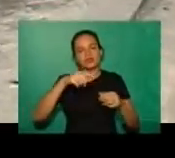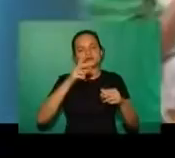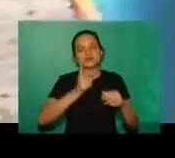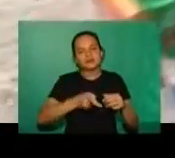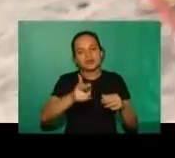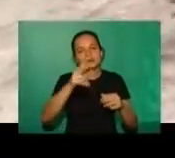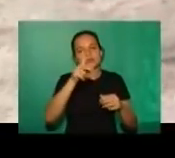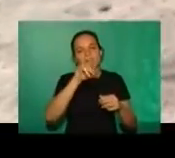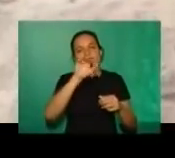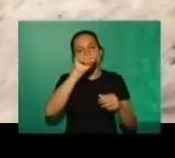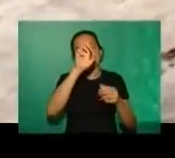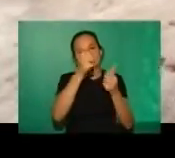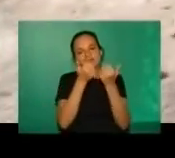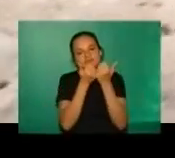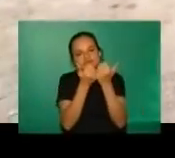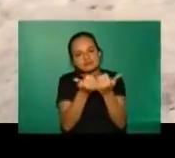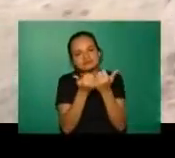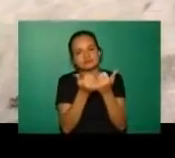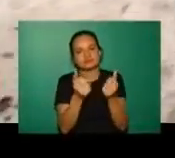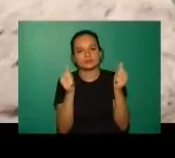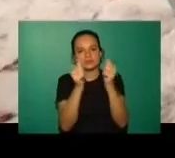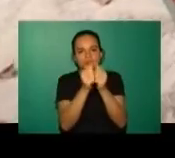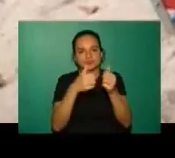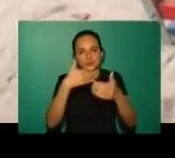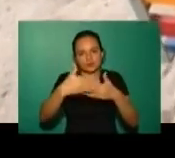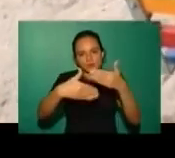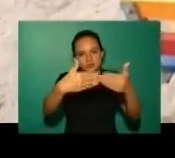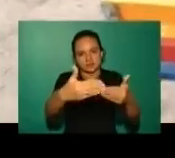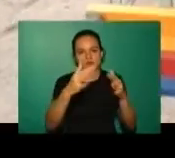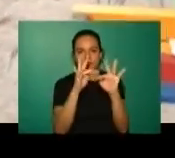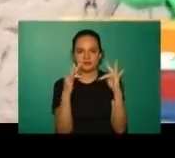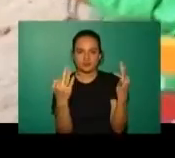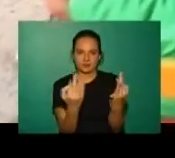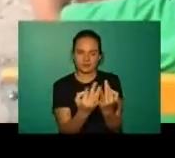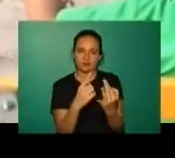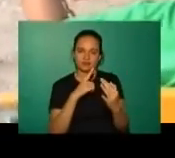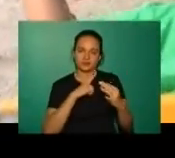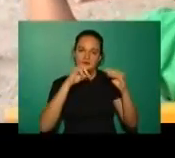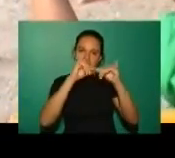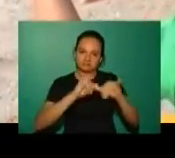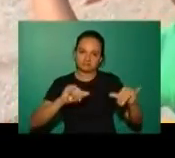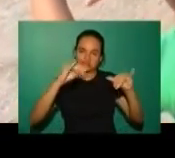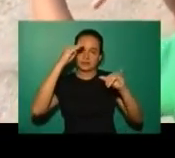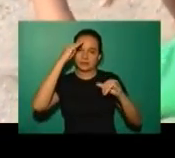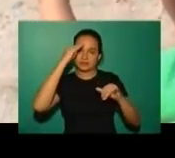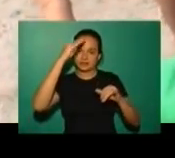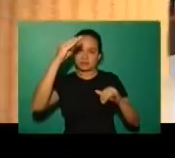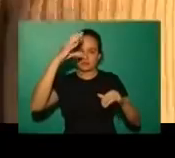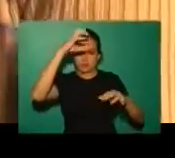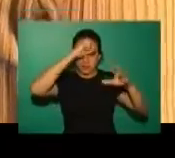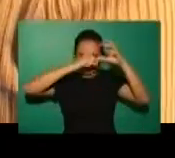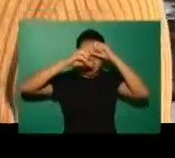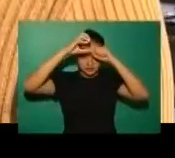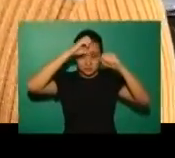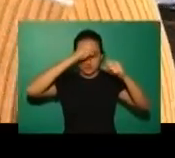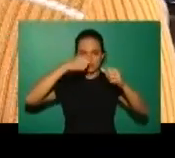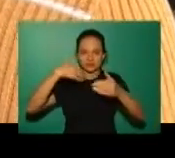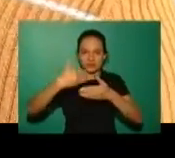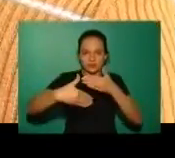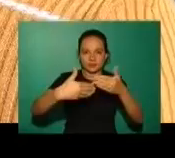como parceiros, cooperadores do processo. As famílias trazem informações essenciais para o processo de aprendizagem e na